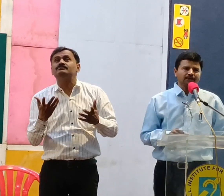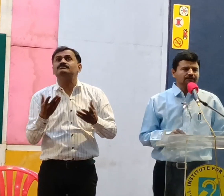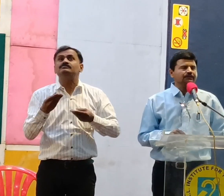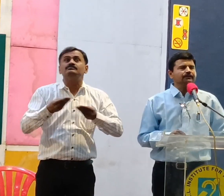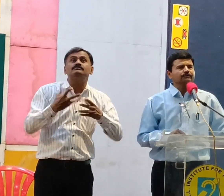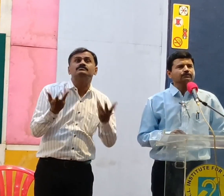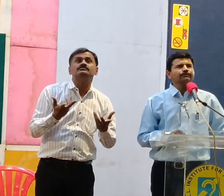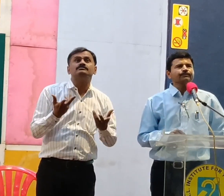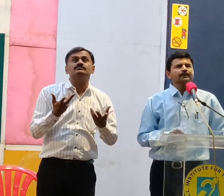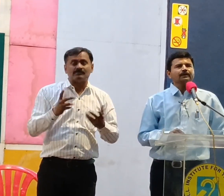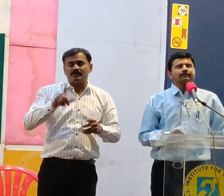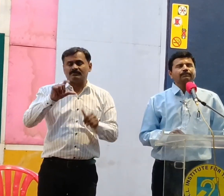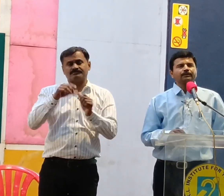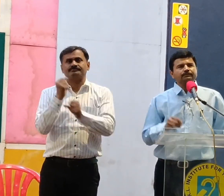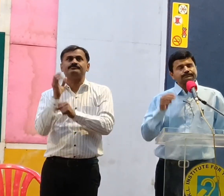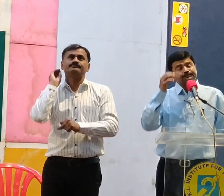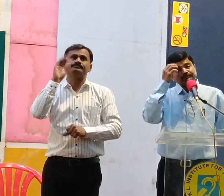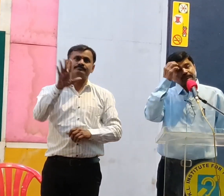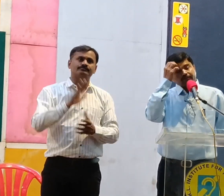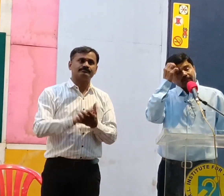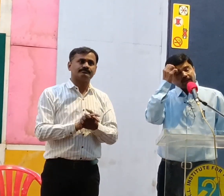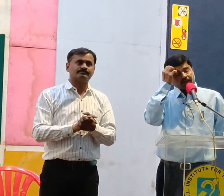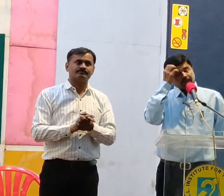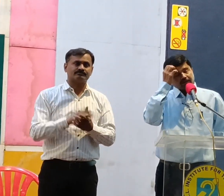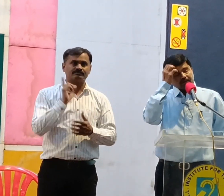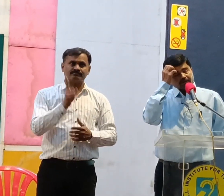બાબતની હું વાત નથી કરતો, પણ